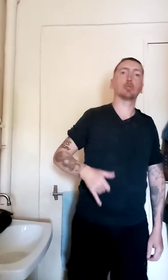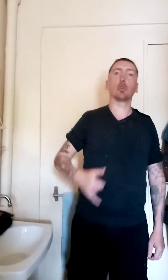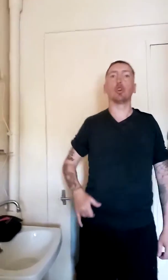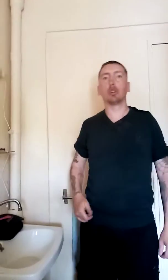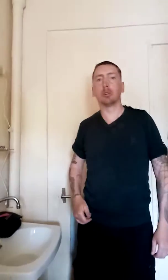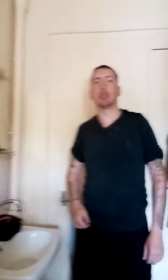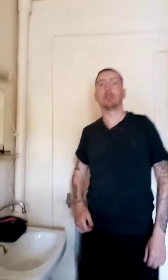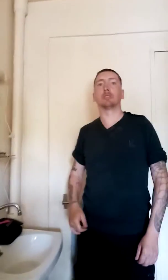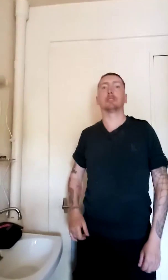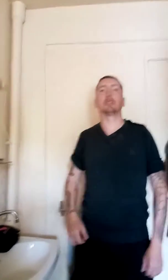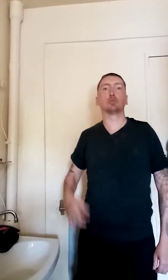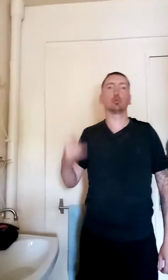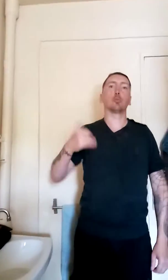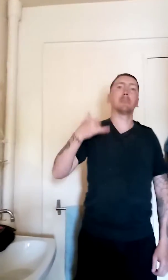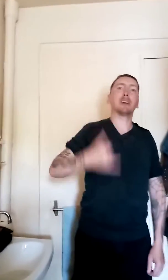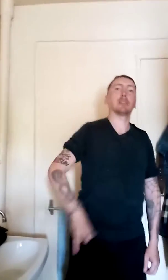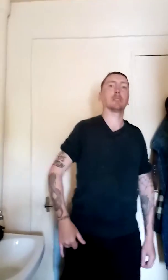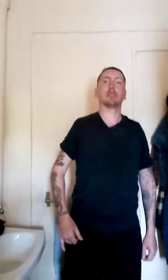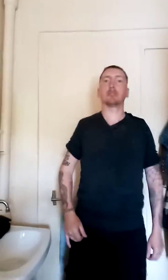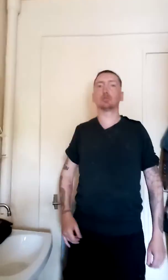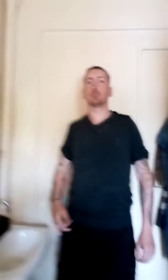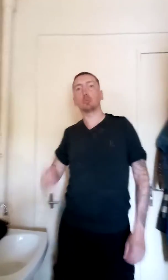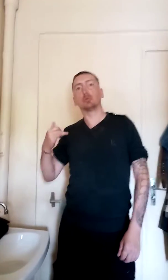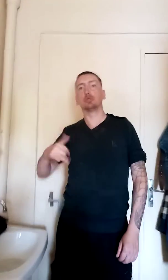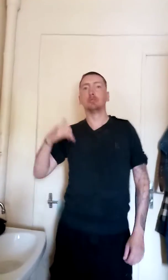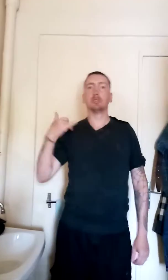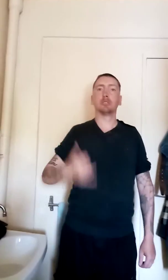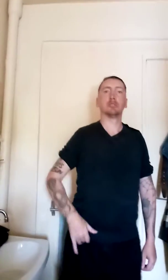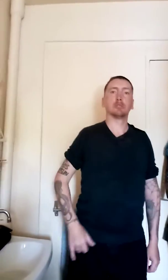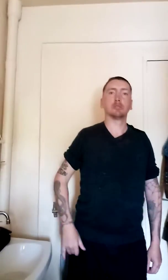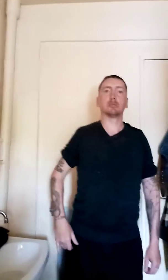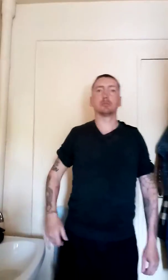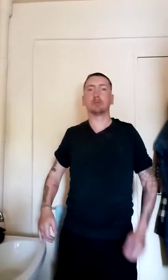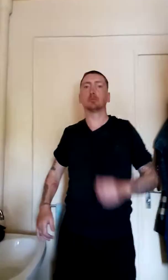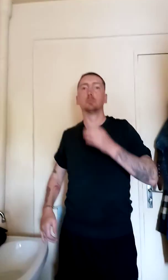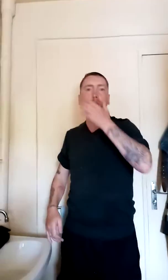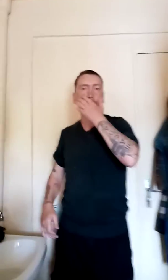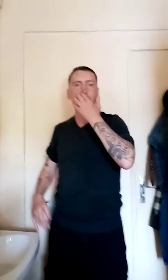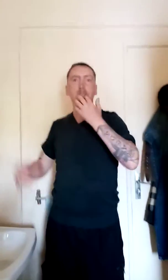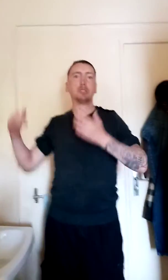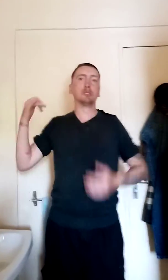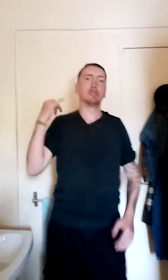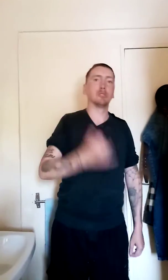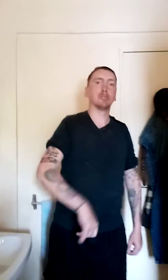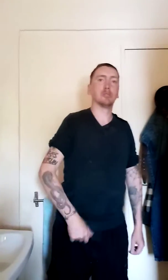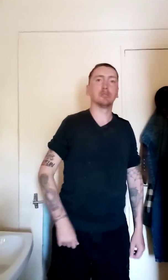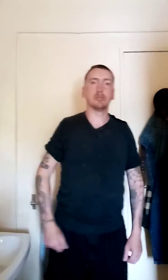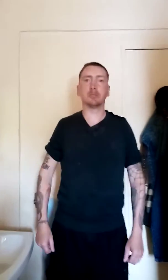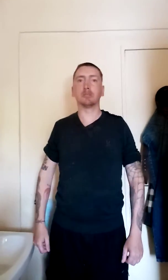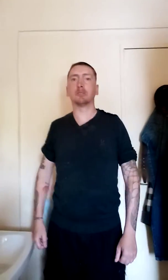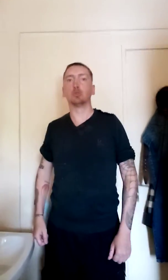école. Monsieur le maire, j'ai pas tout dit. Je vous ai déjà dit que